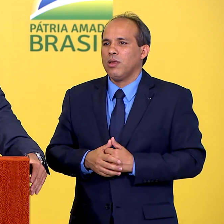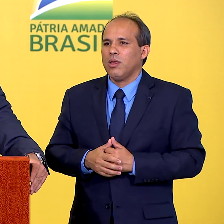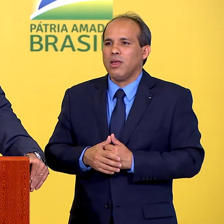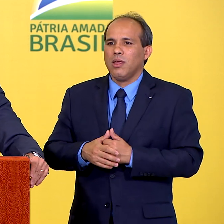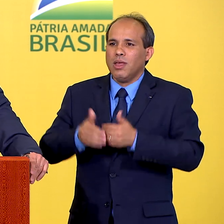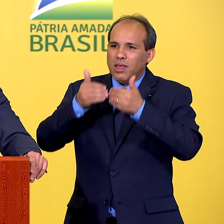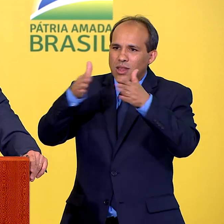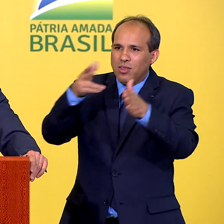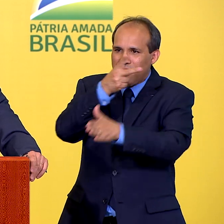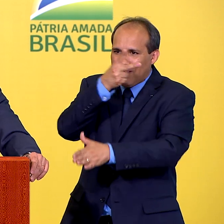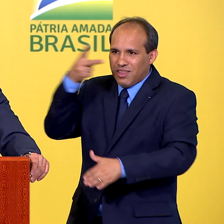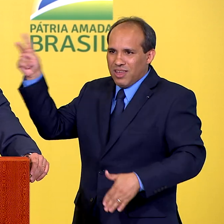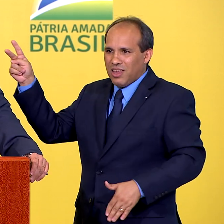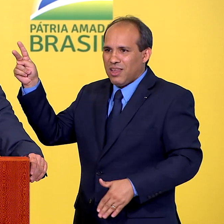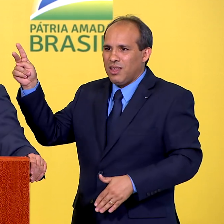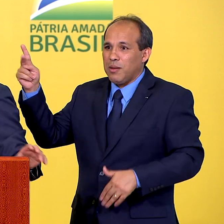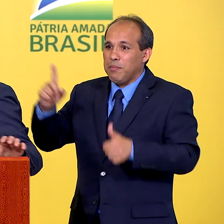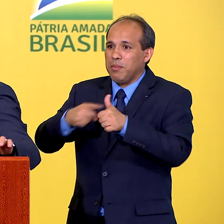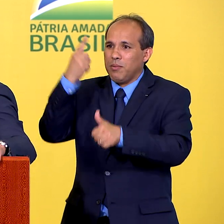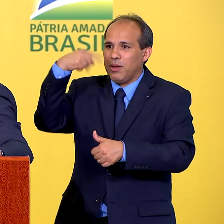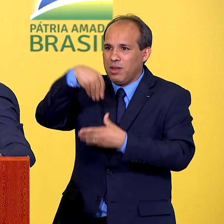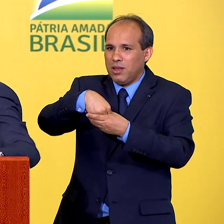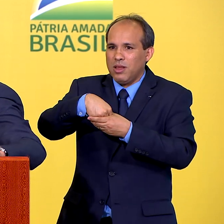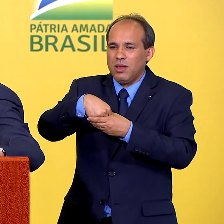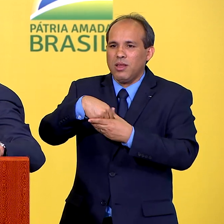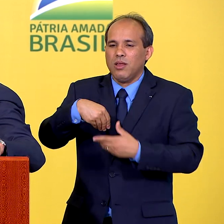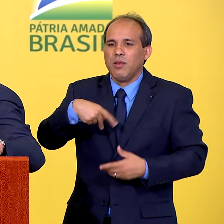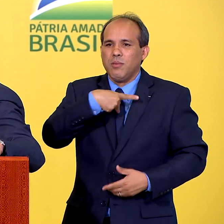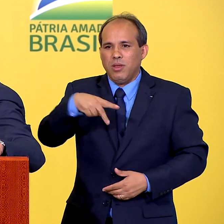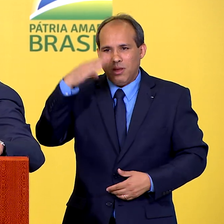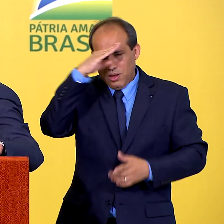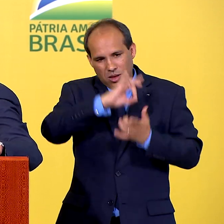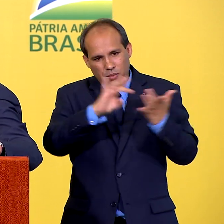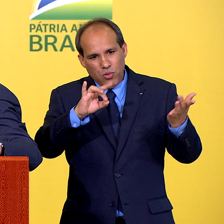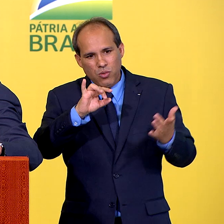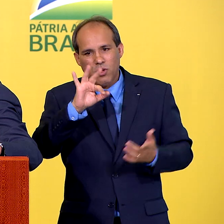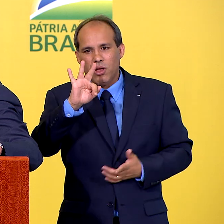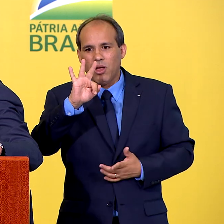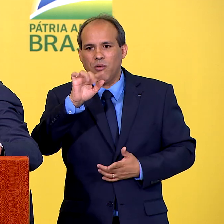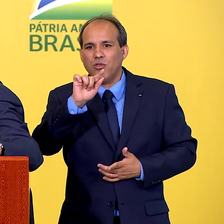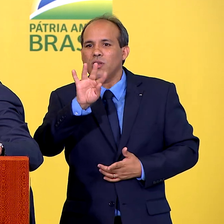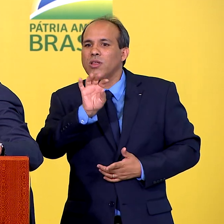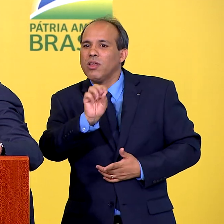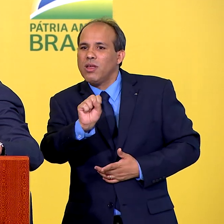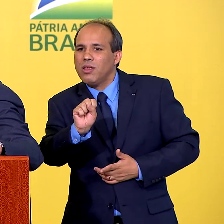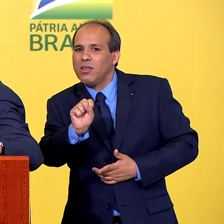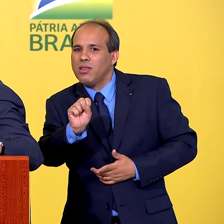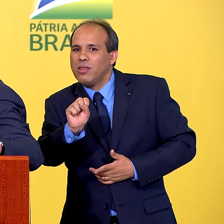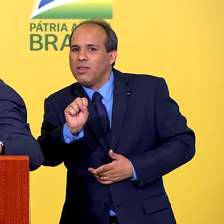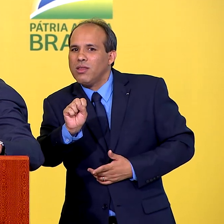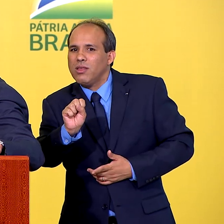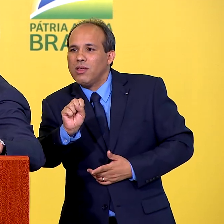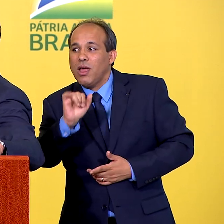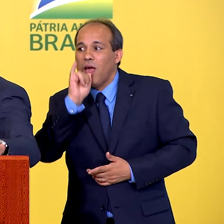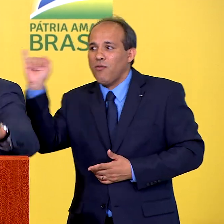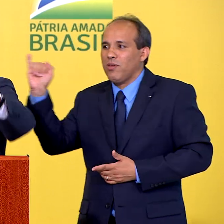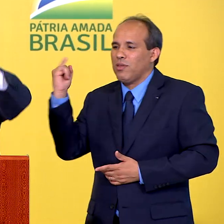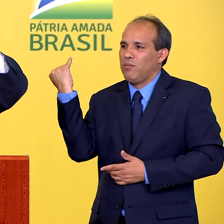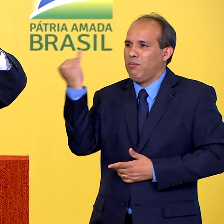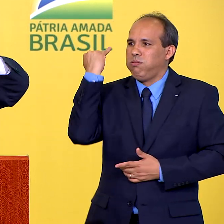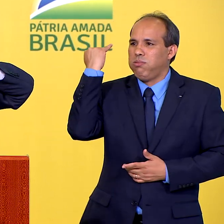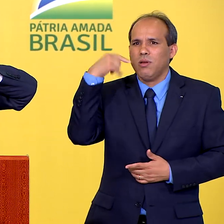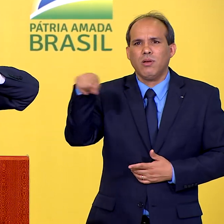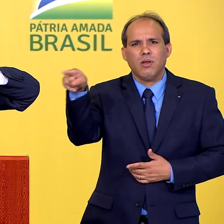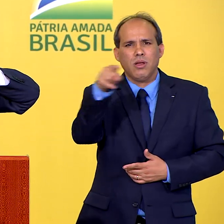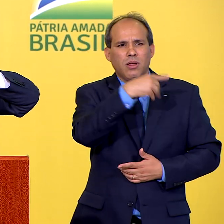que iniciou com Vossa Excelência da liberação do FGTS. E aqui vai um alerta importante, ministro. Pessoal